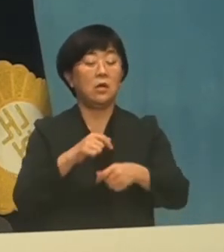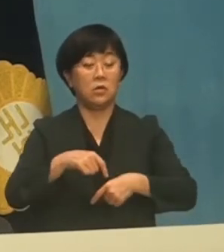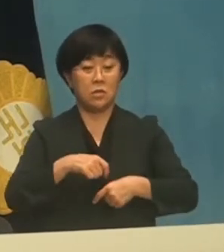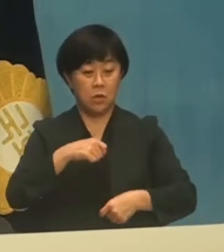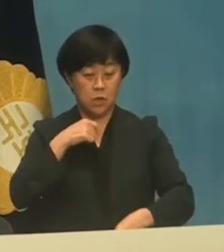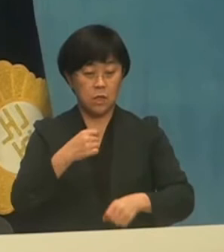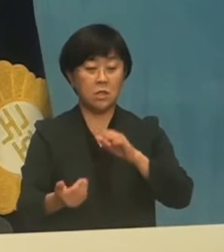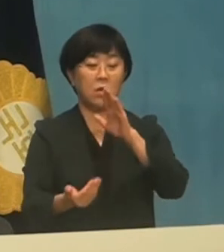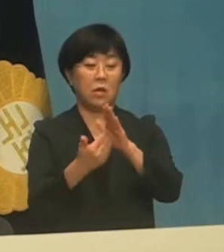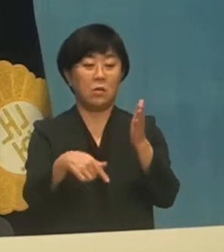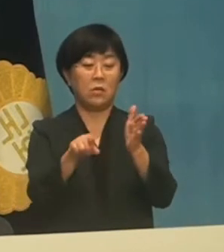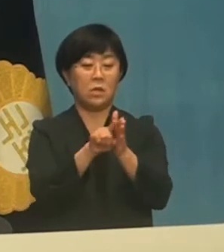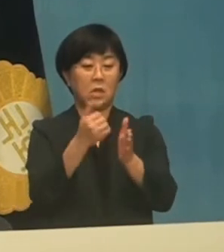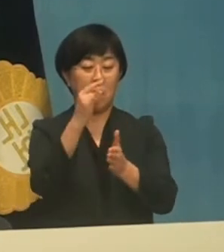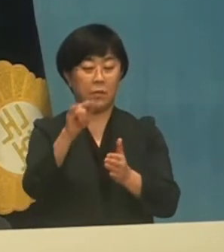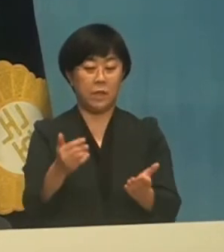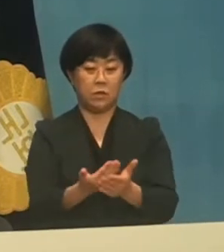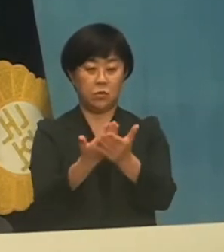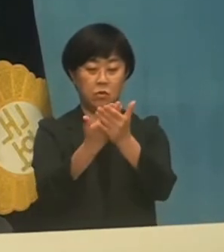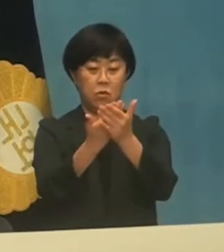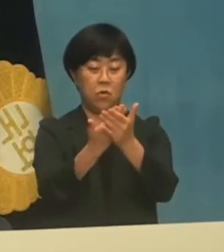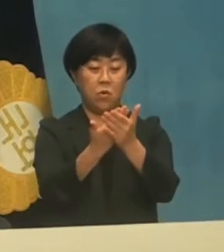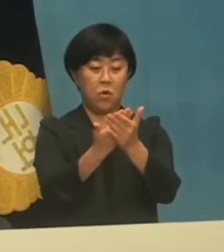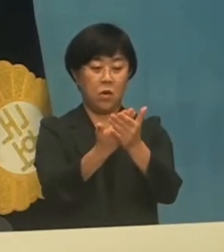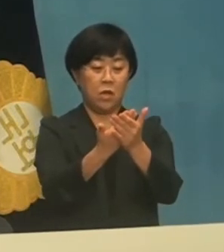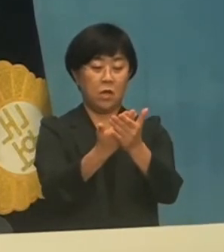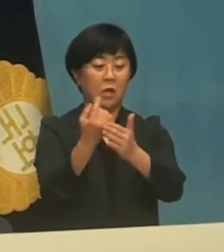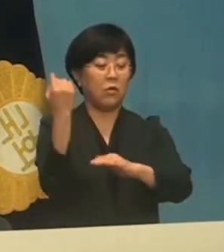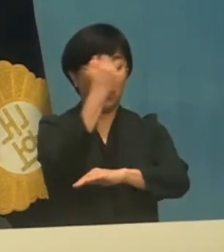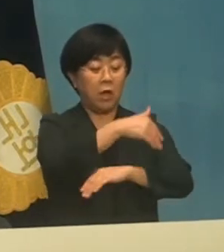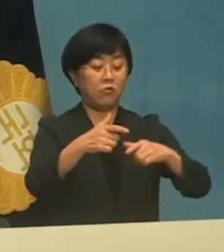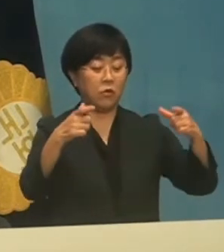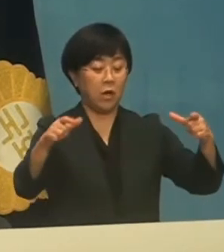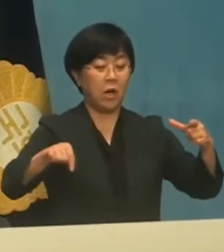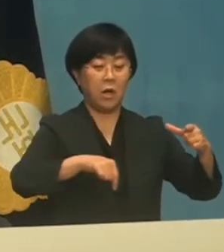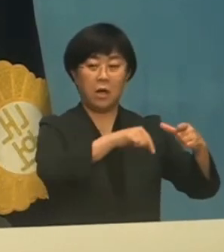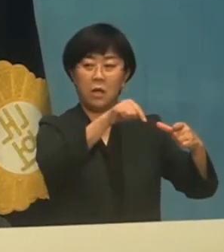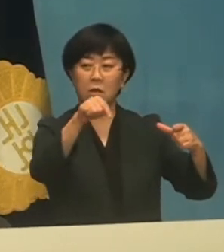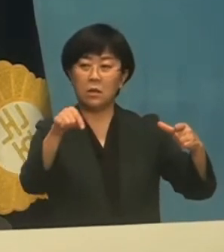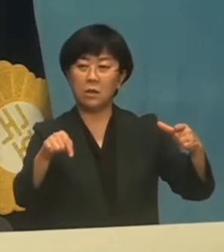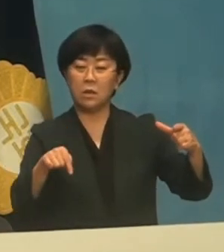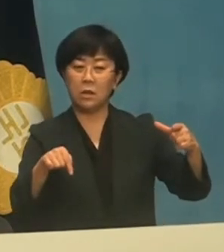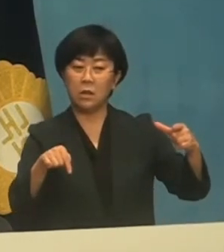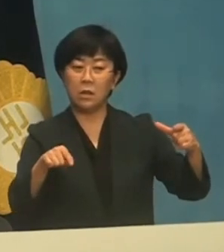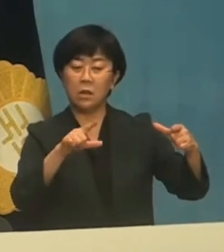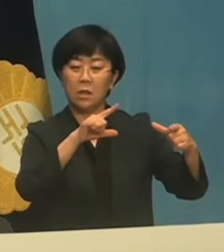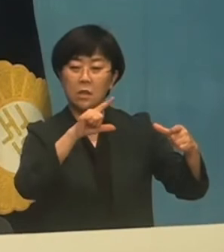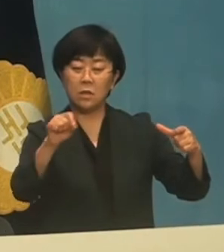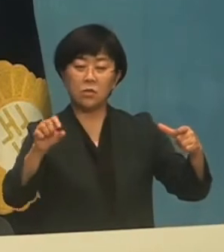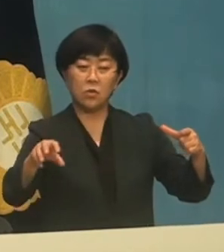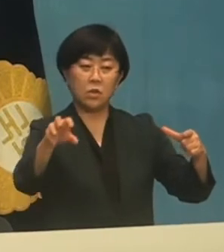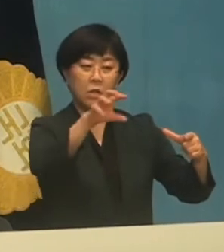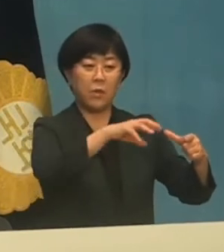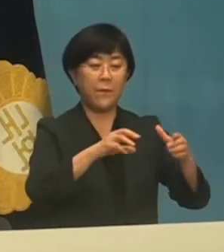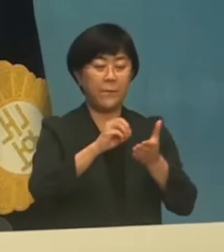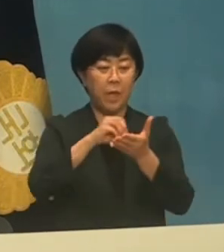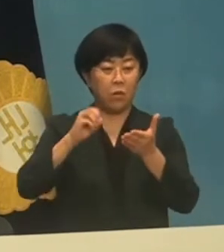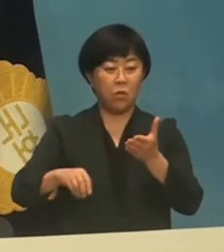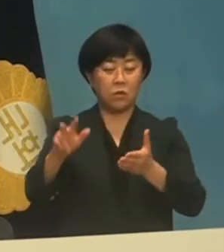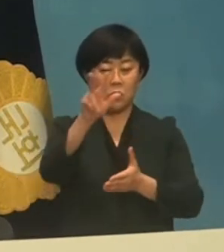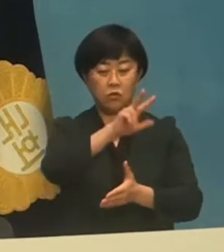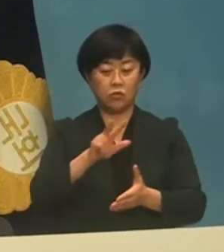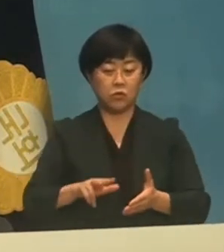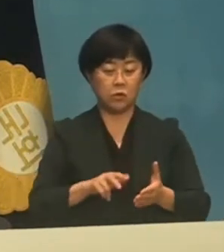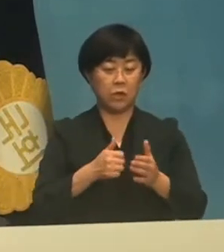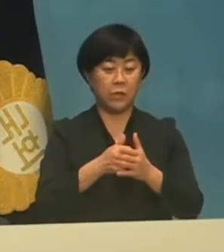위한 방안으로 핵발전소 방사선 비상계획구역 내에 24개 기초지자체를 제외한 전국 지자체만을